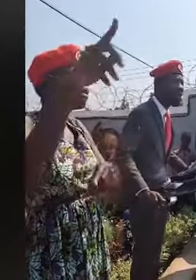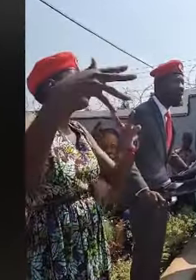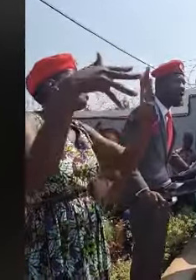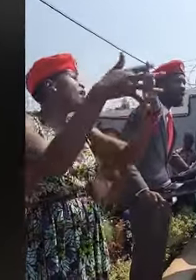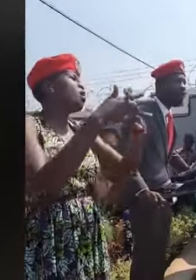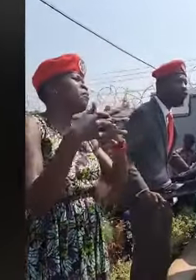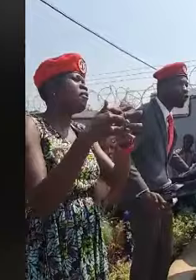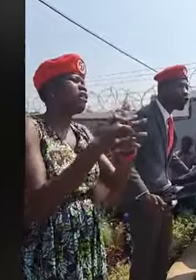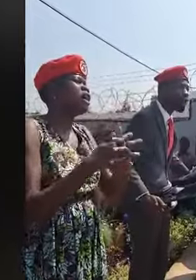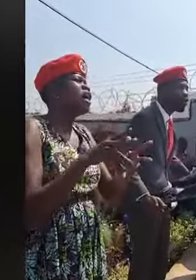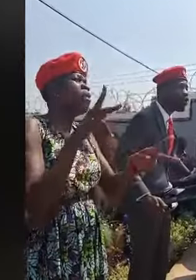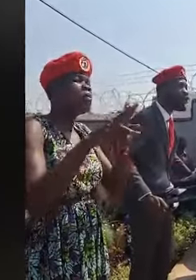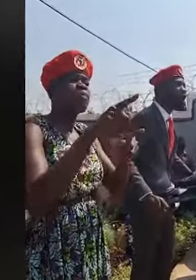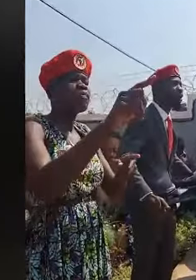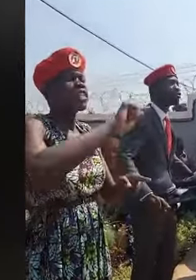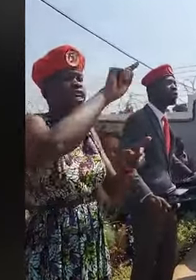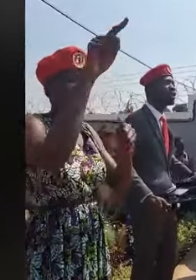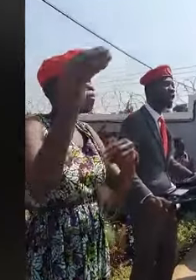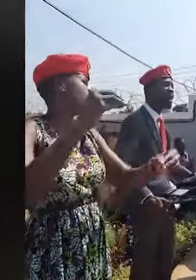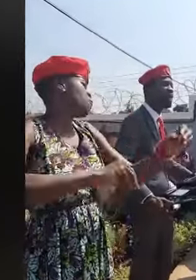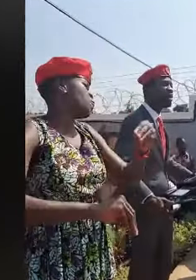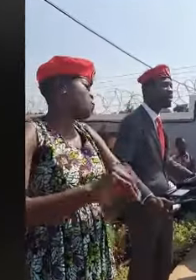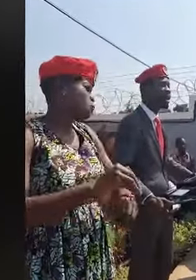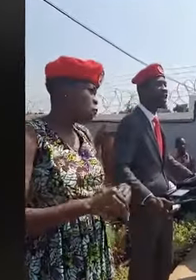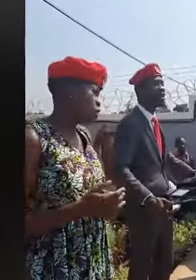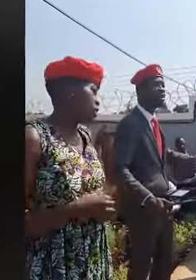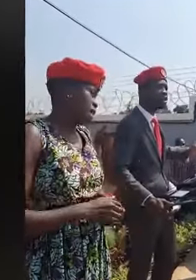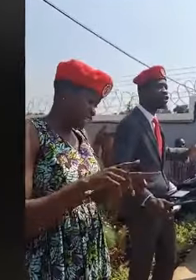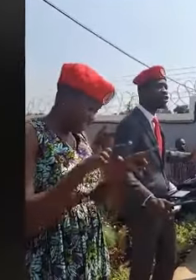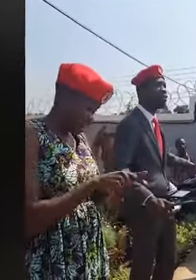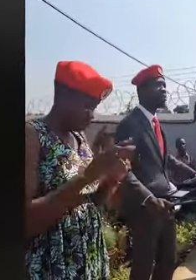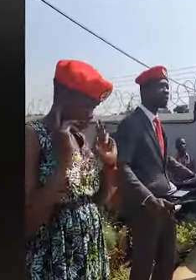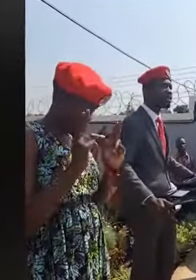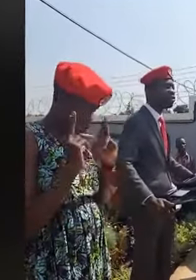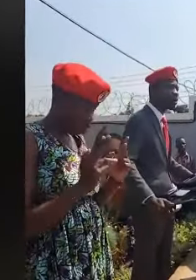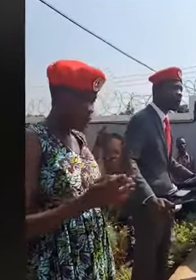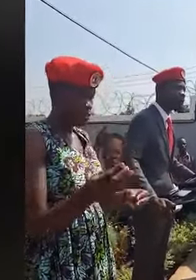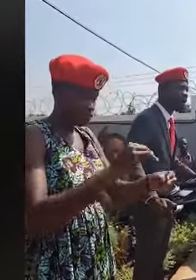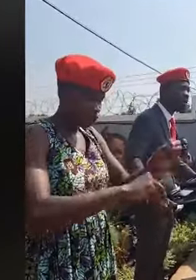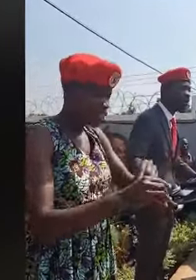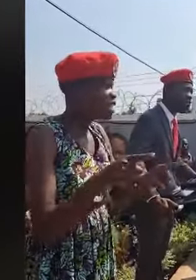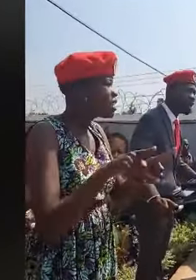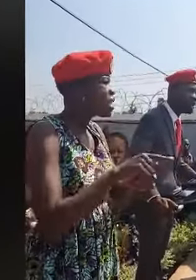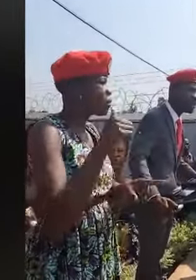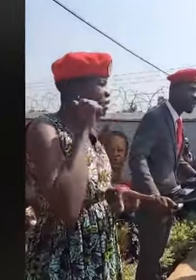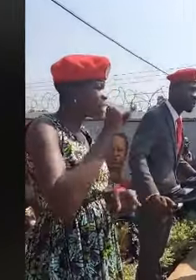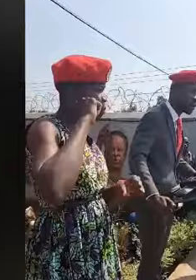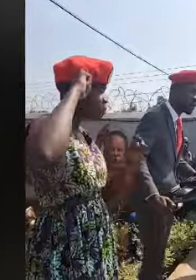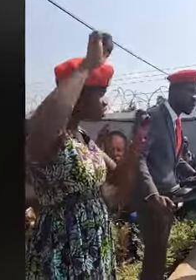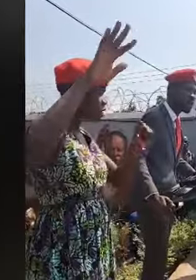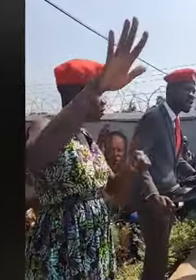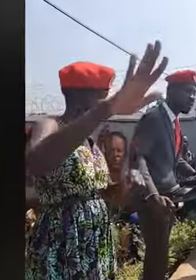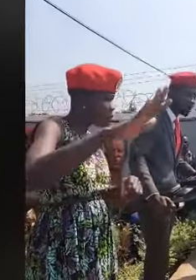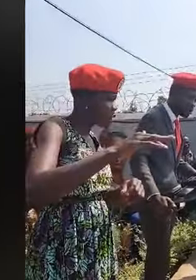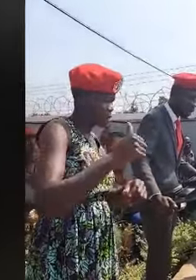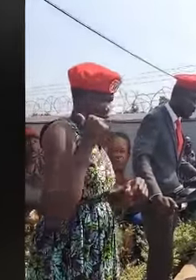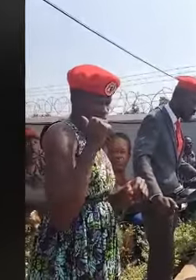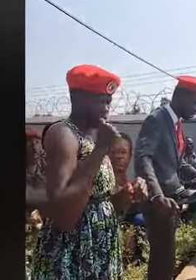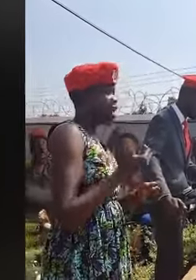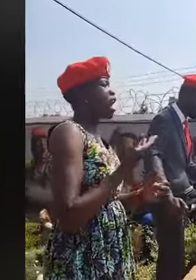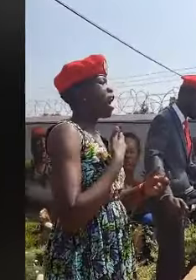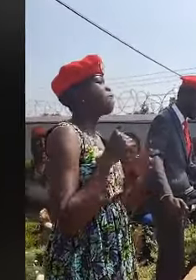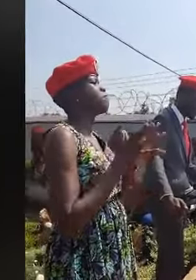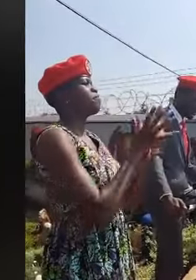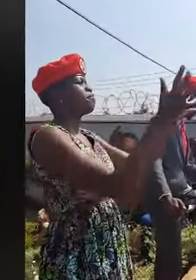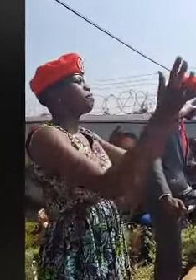COVID-19 bagenda mu kulonda okw'abantu bonna era nejjo President Trump yabadde ku rally ng'ayogera ey'abantu